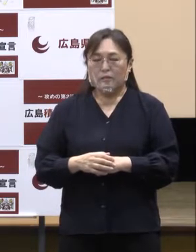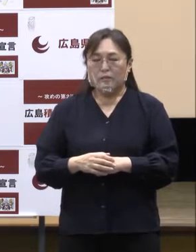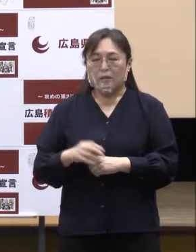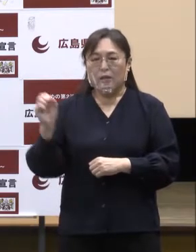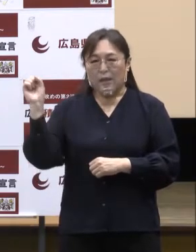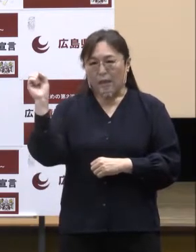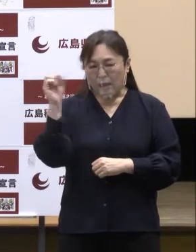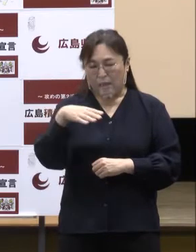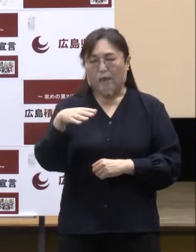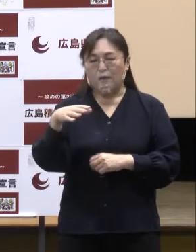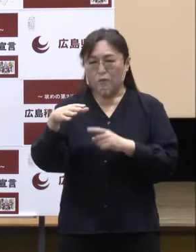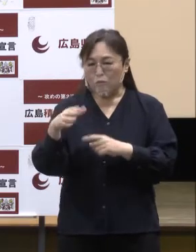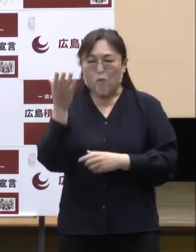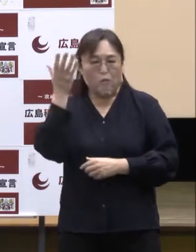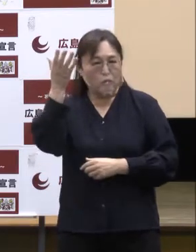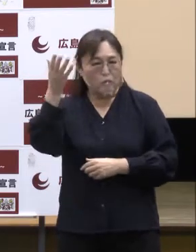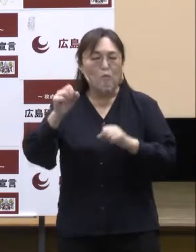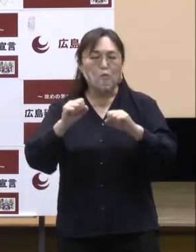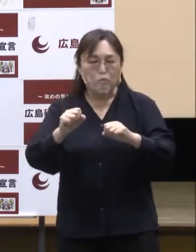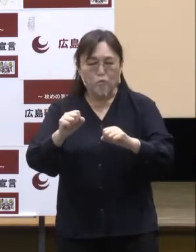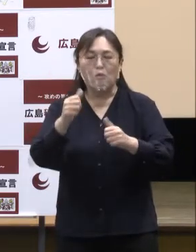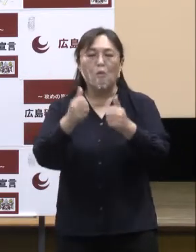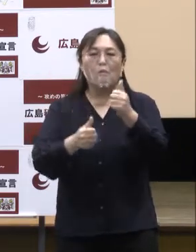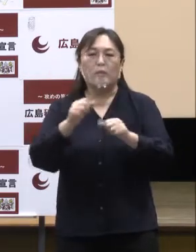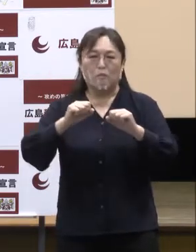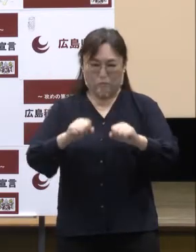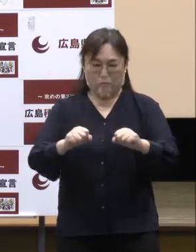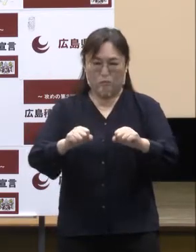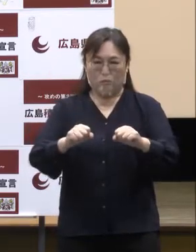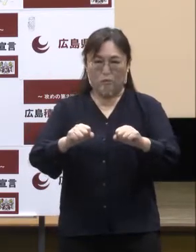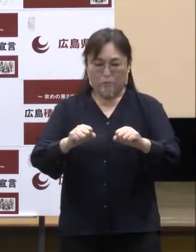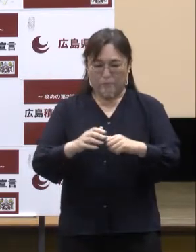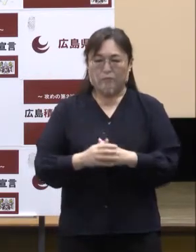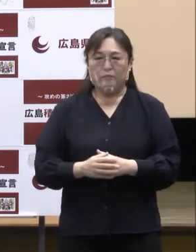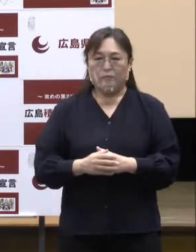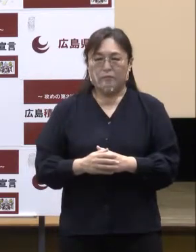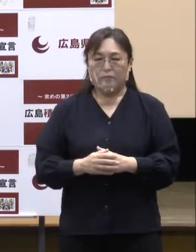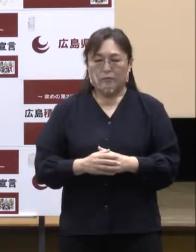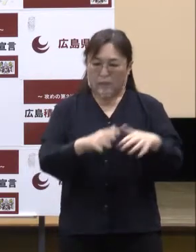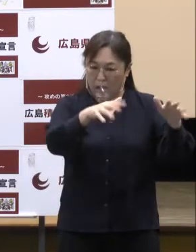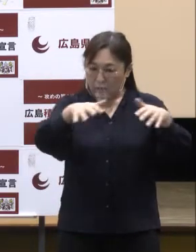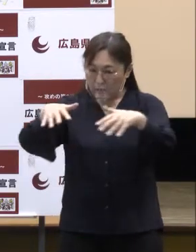ションを開催いたしまして、入賞した投稿を決定いたしました。